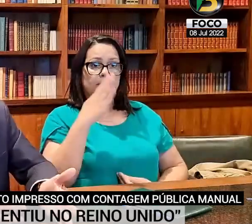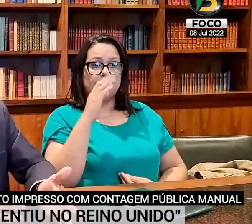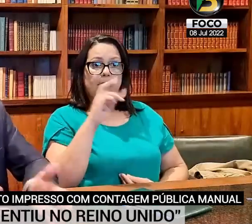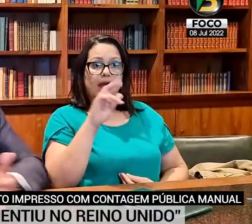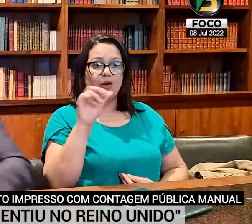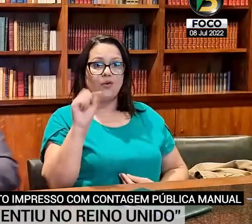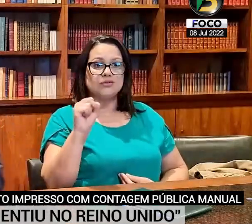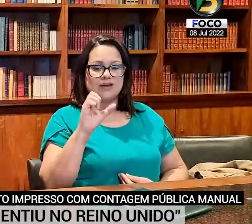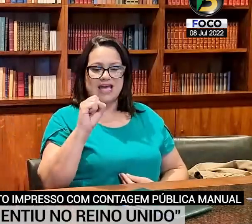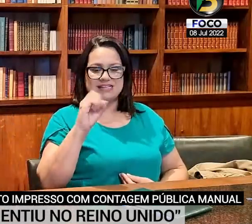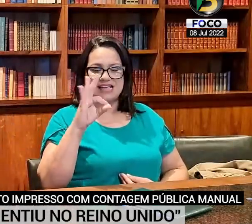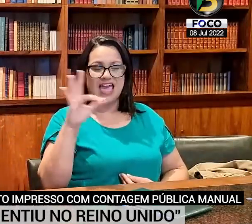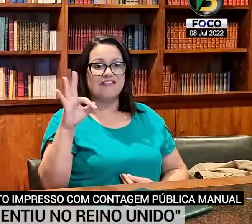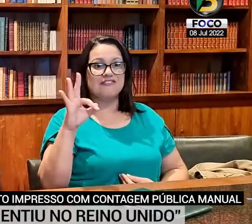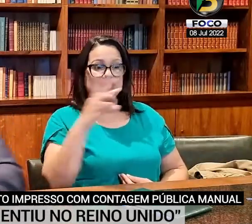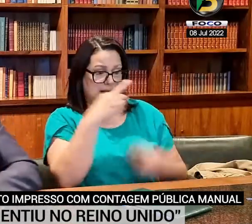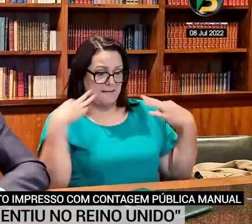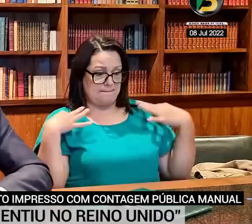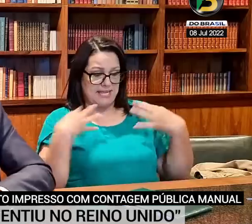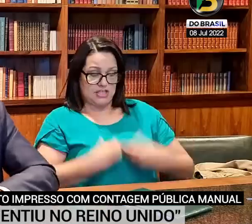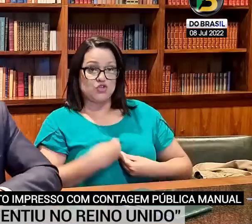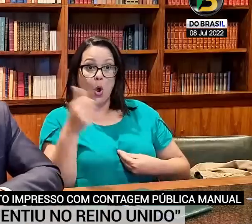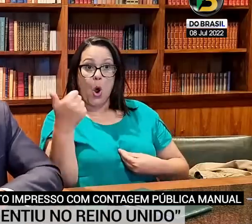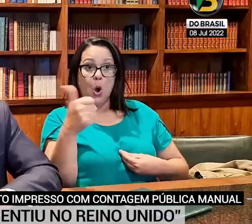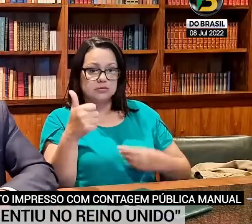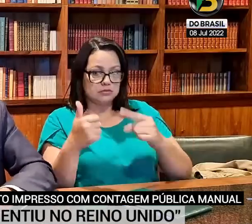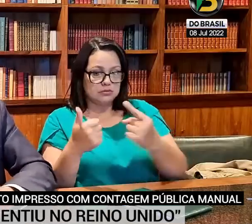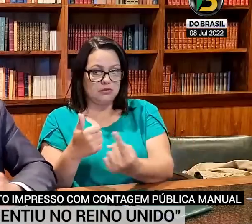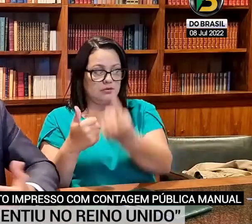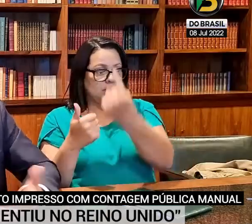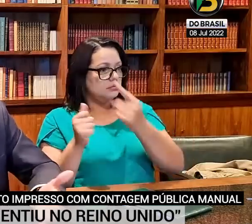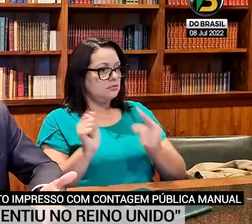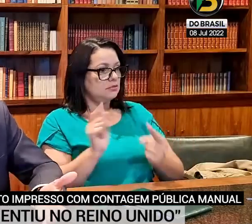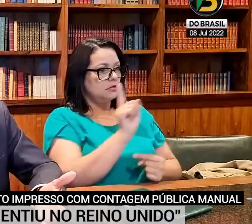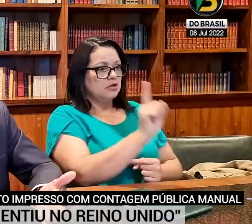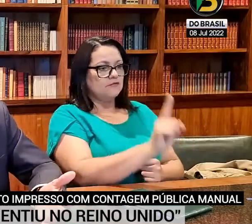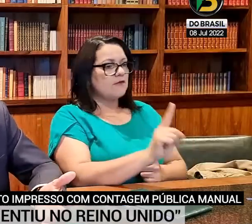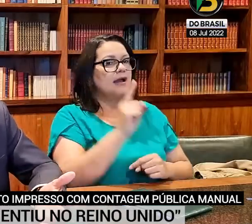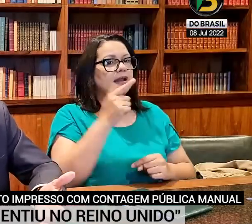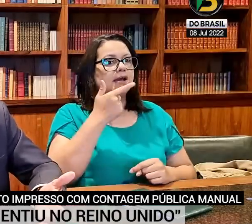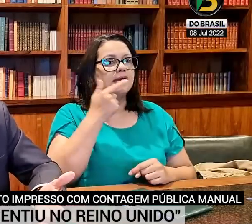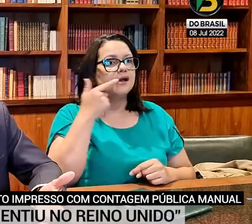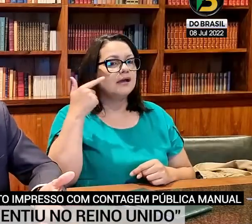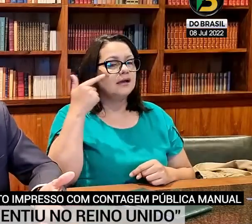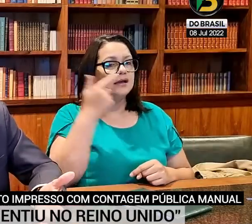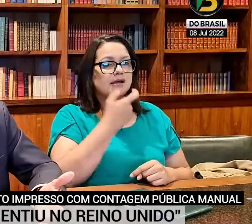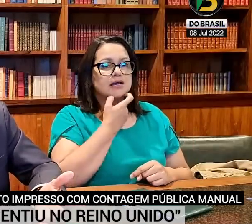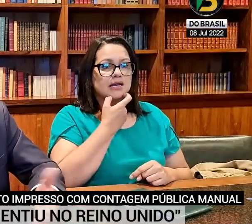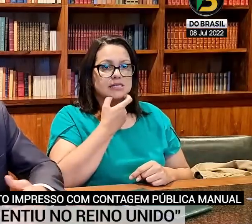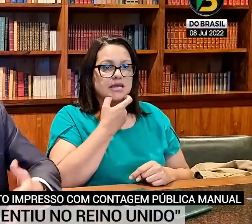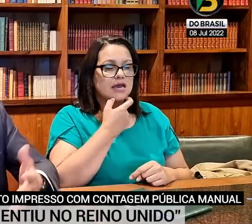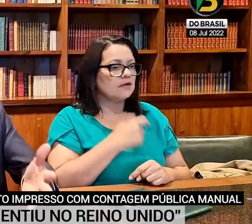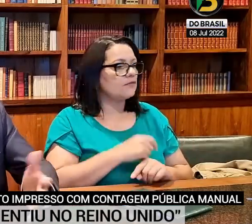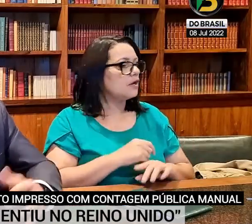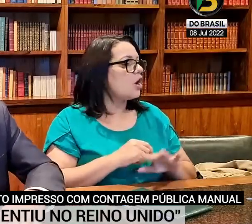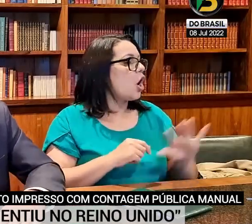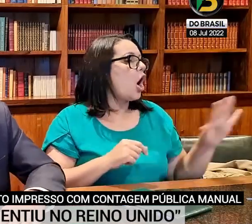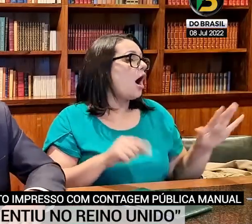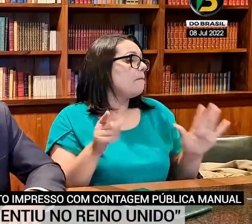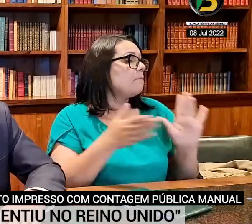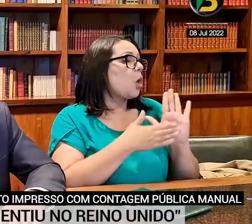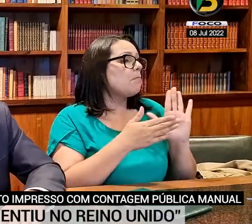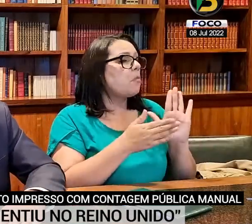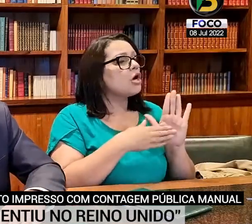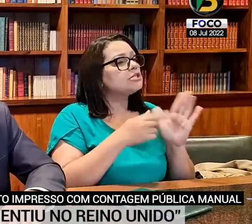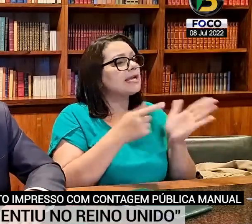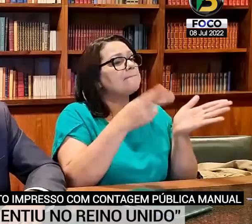dos 11 do supremo o ex-ministro e ex-presidente do PS1 vendida na Inglaterra e basta ver